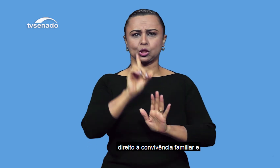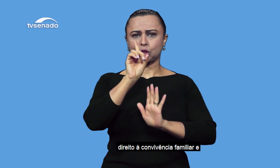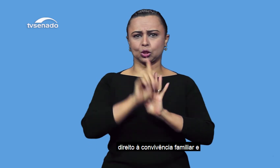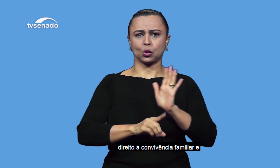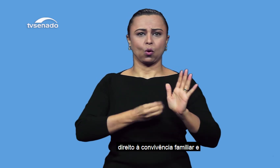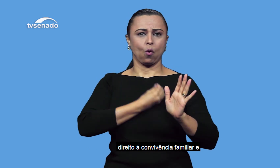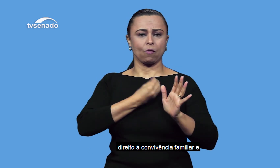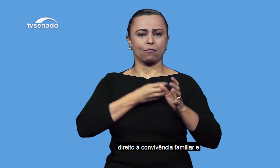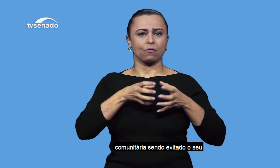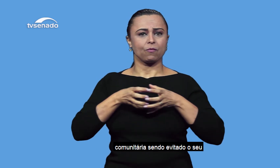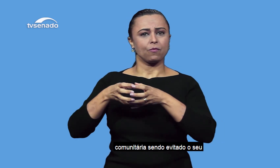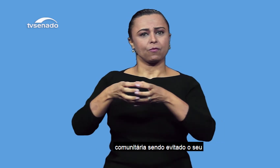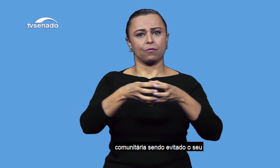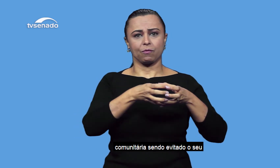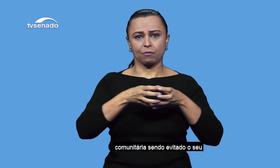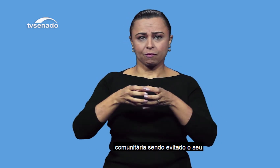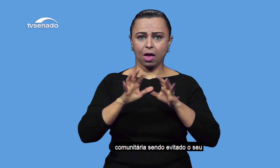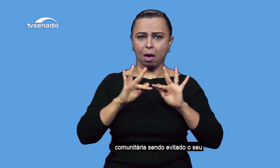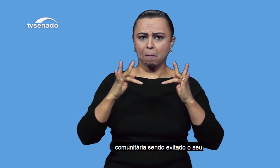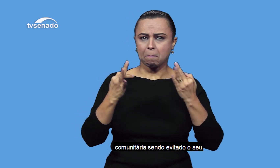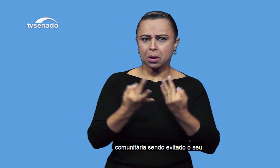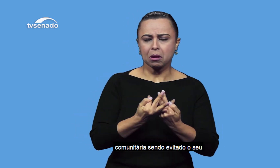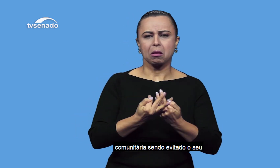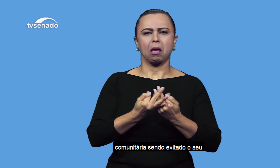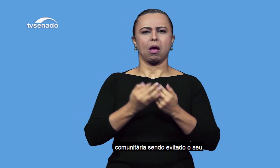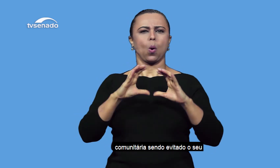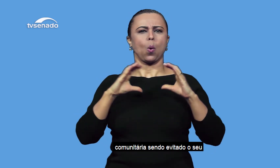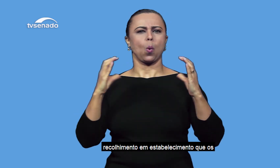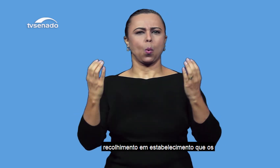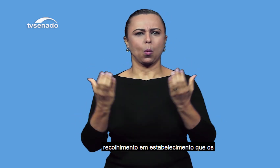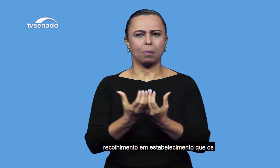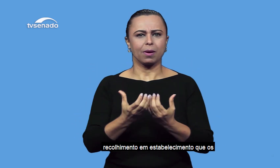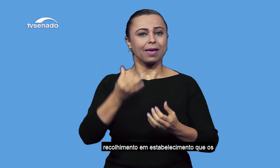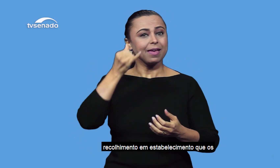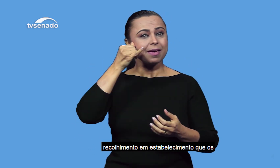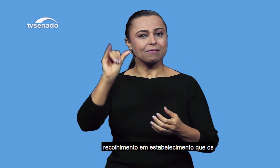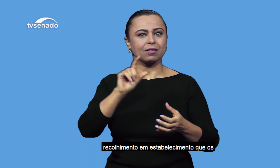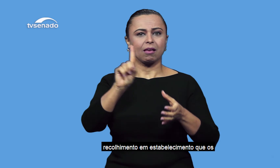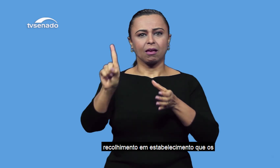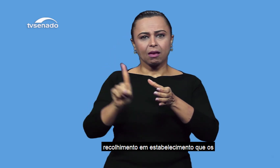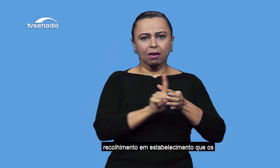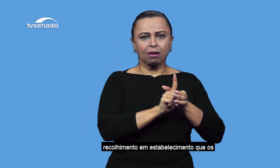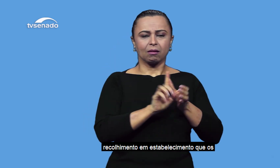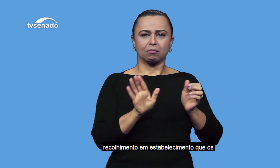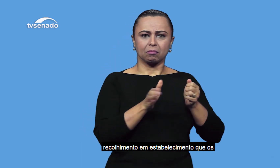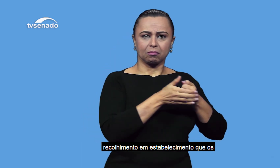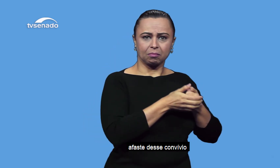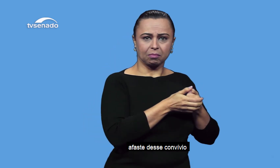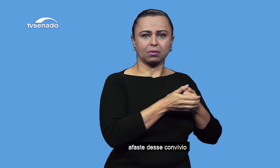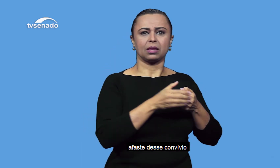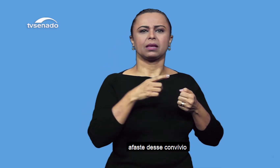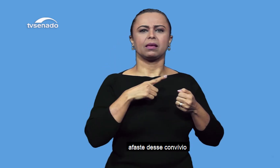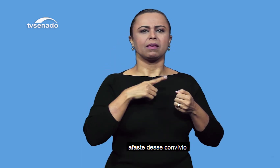familiar e comunitária sendo evitado o seu recolhimento em estabelecimento que os afaste desse